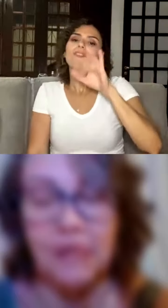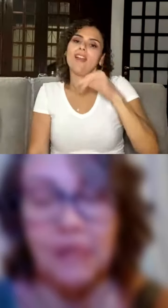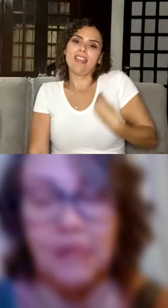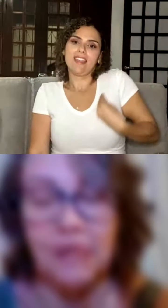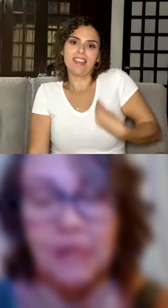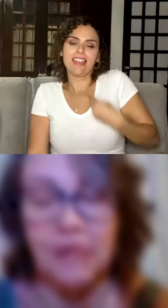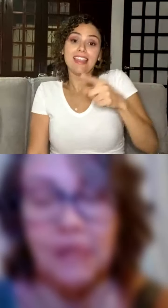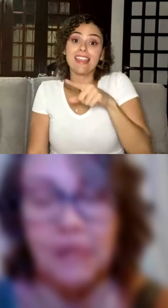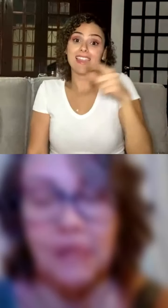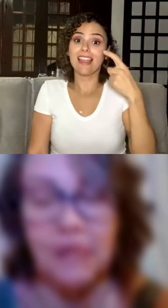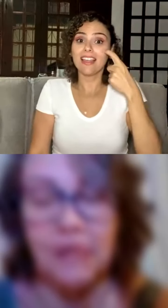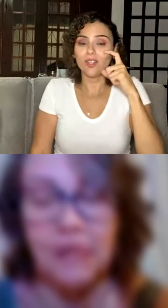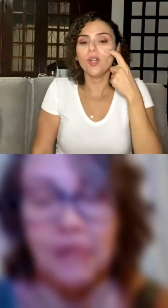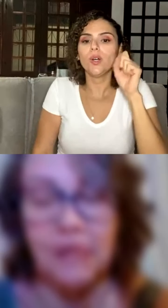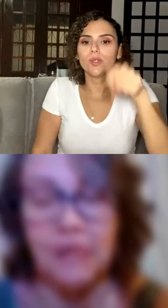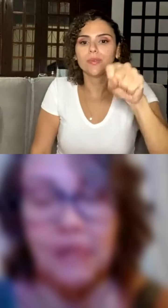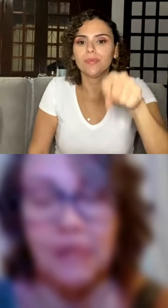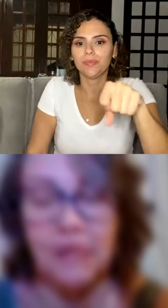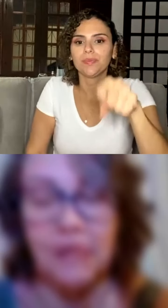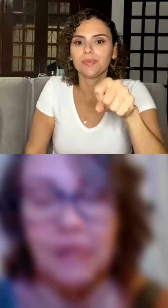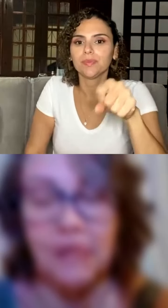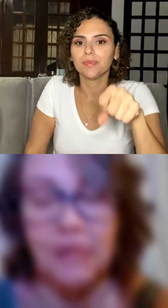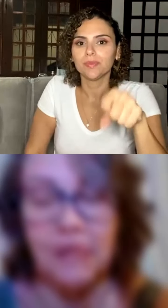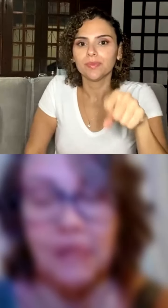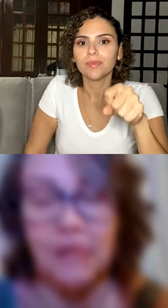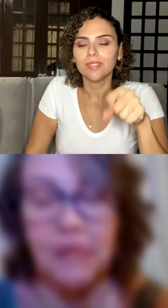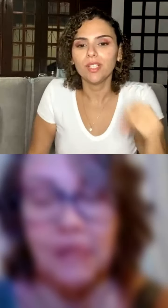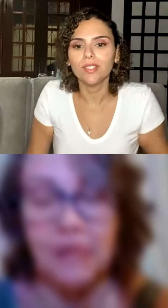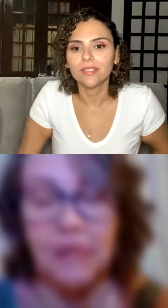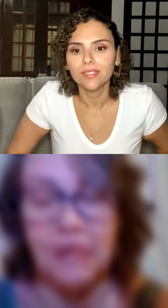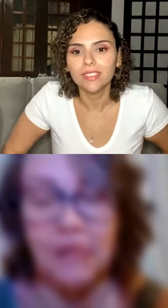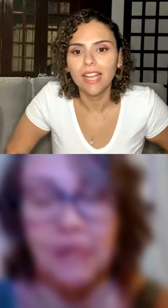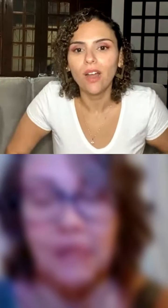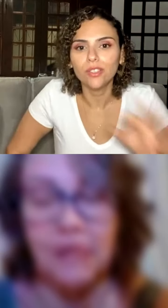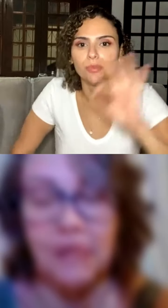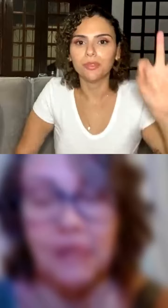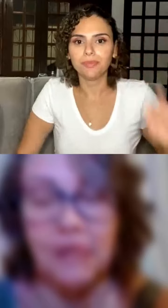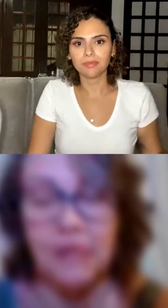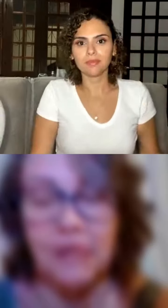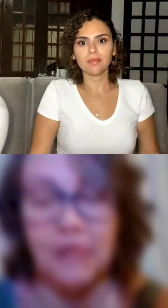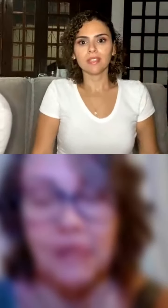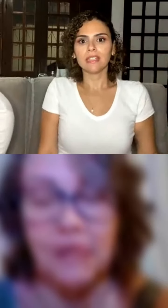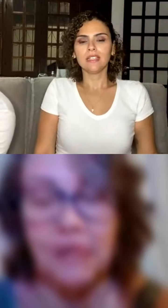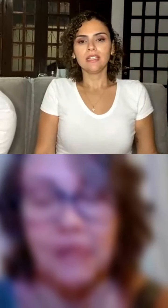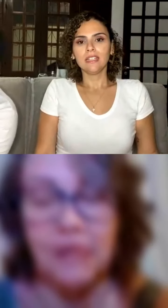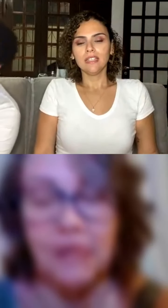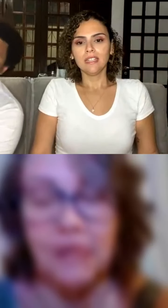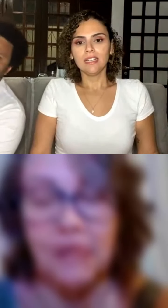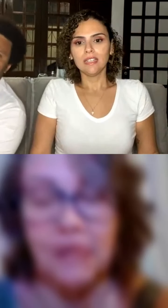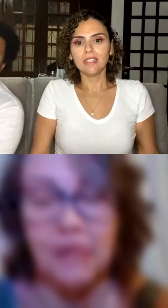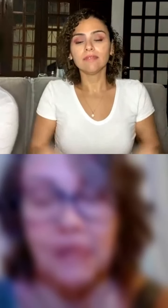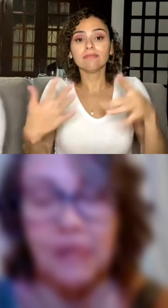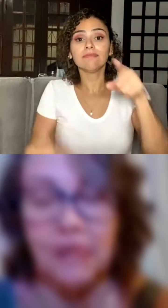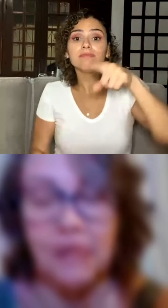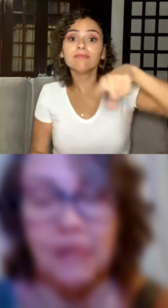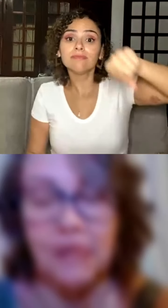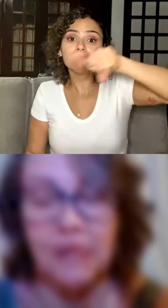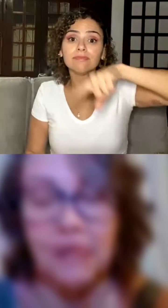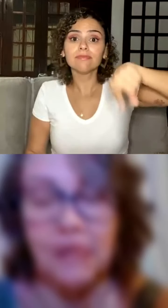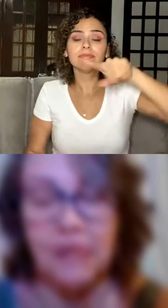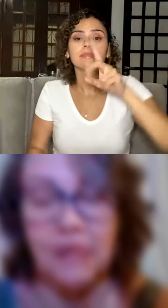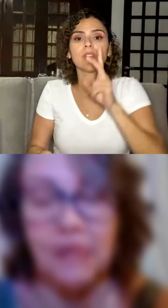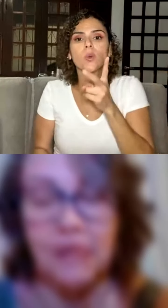E tá conseguindo me ouvir? Sim. Fala para mim que seja imagem. E que se alguém quiser continuar mandando